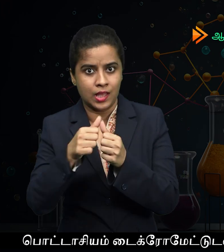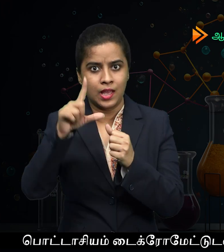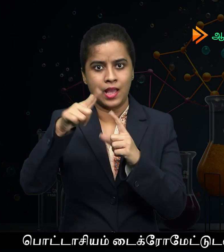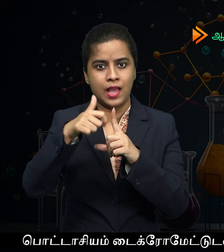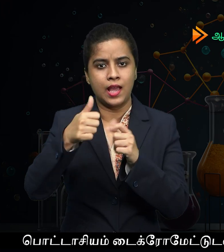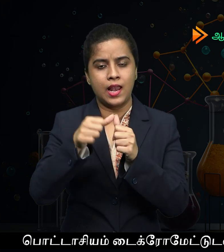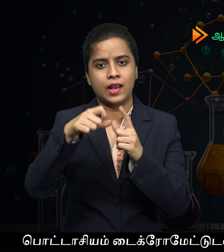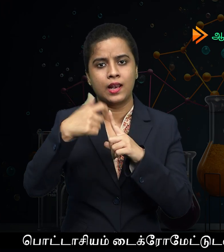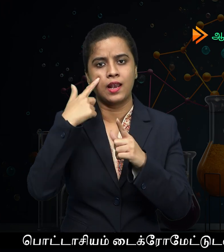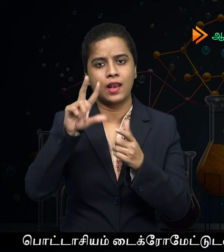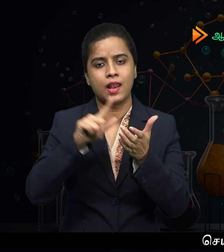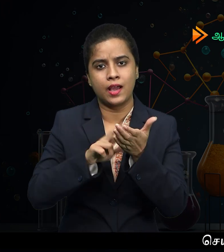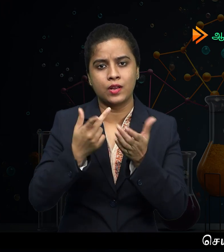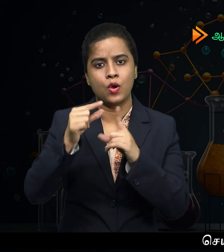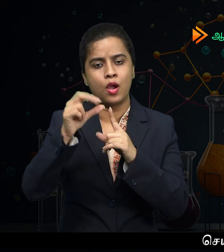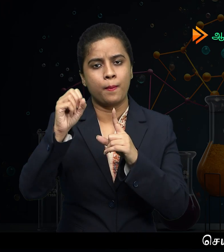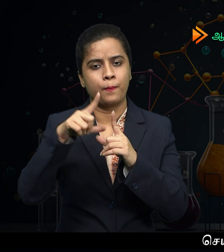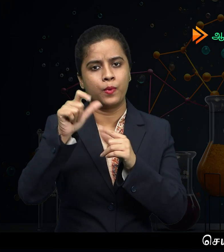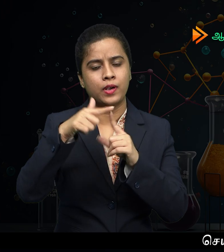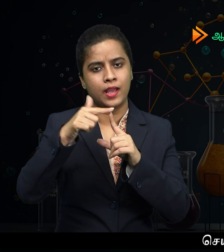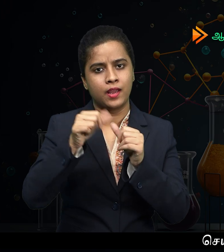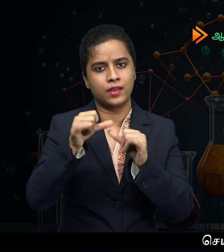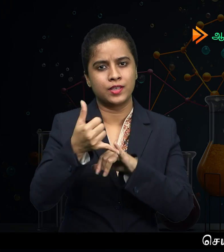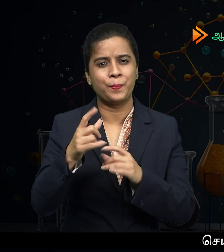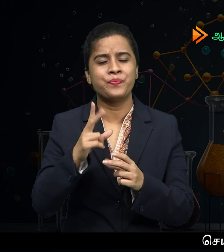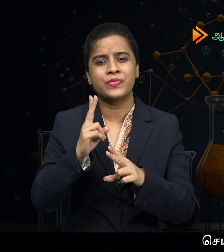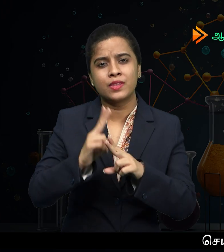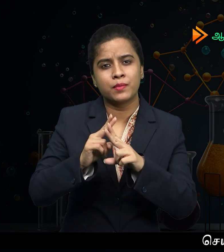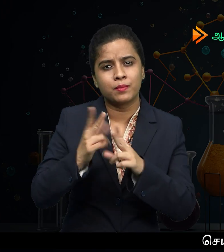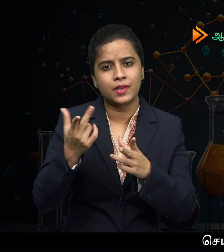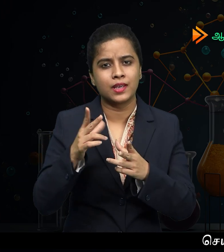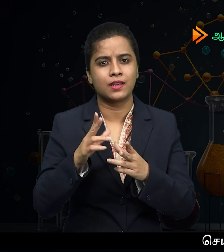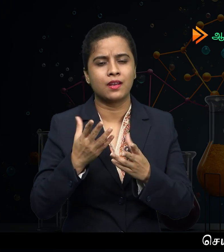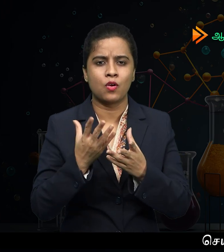எத்தனோயிக் அமிலமாக ஆக்சிஜனேற்றம் செய்யப்படுகிறது.